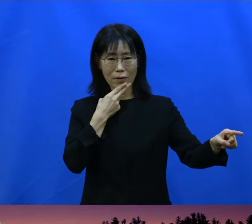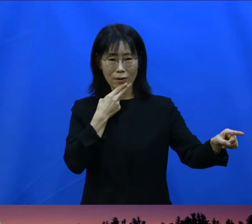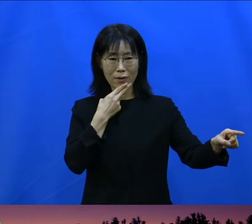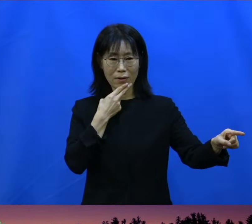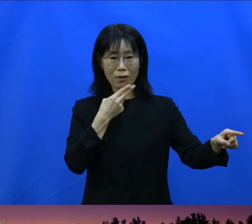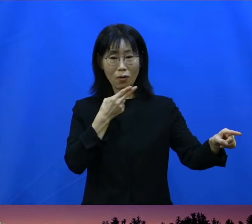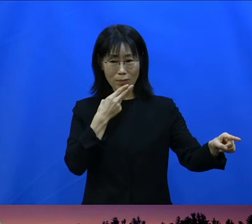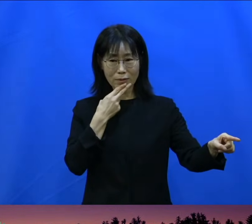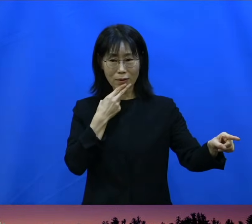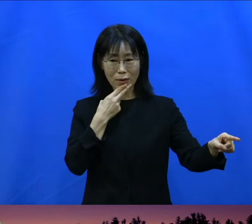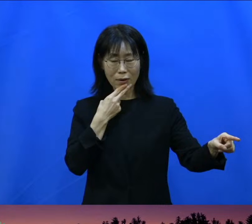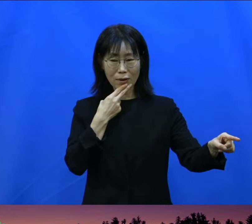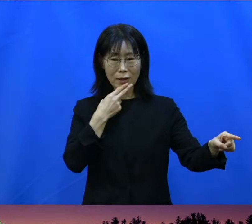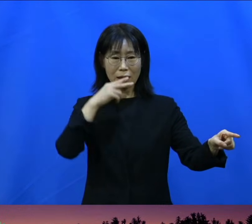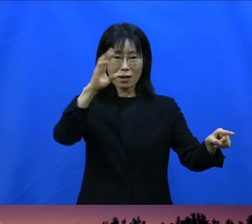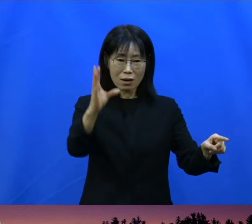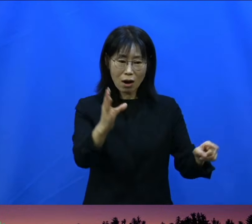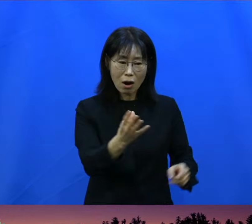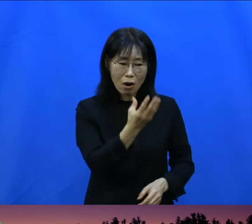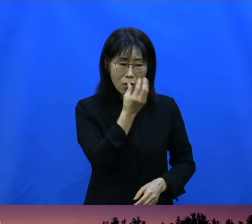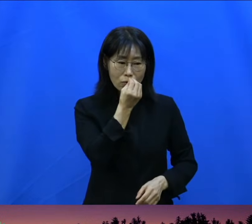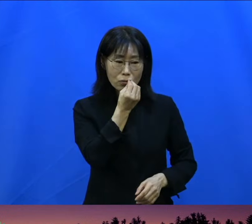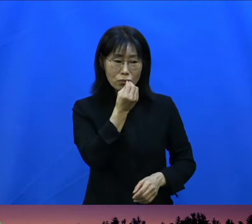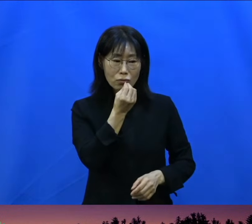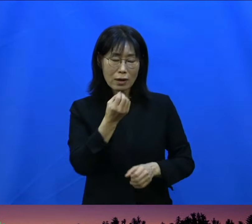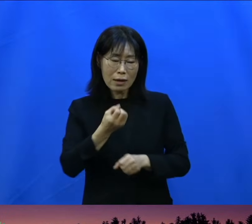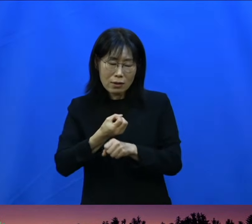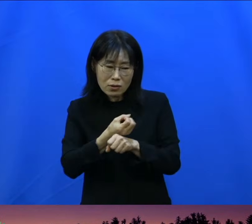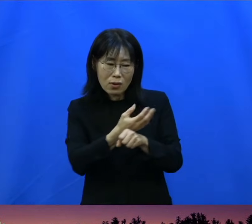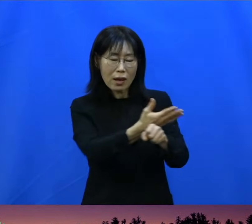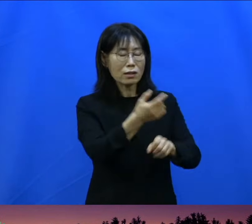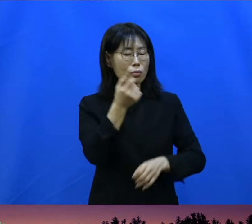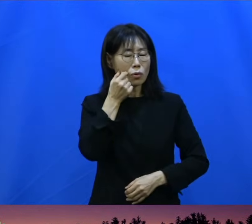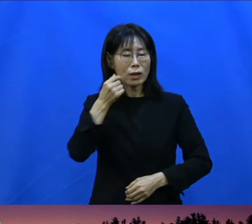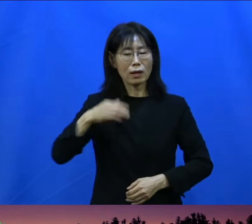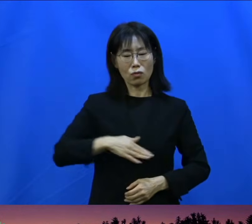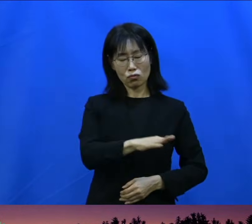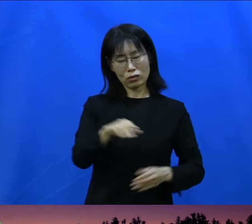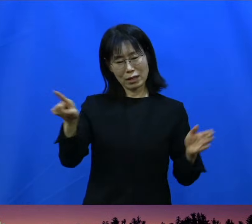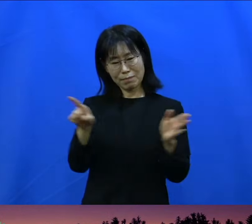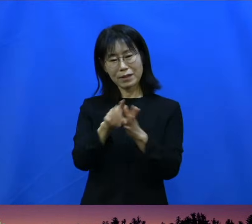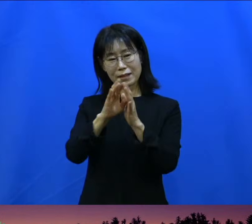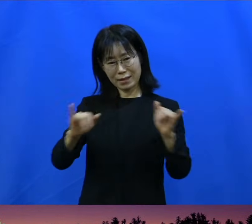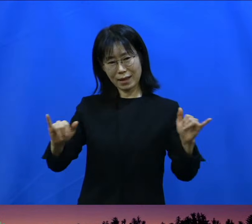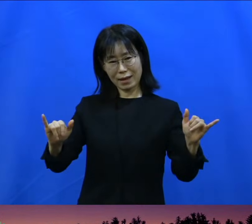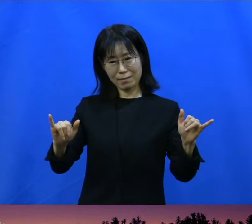그 거룩을 드러내는데 실패한 겁니다. 오늘의 우리 한국교회, 오늘 우리 그리스도인의 우리 자아상.